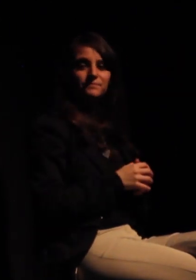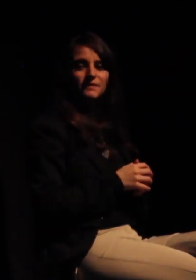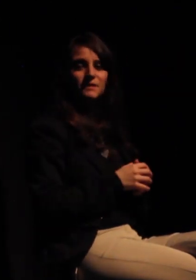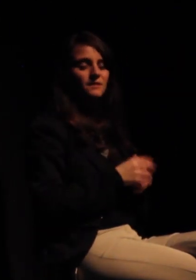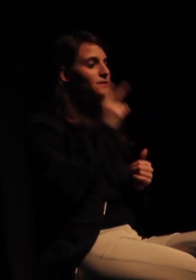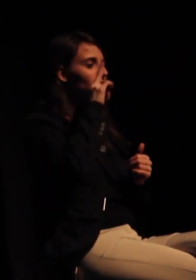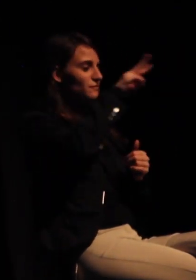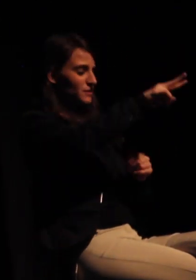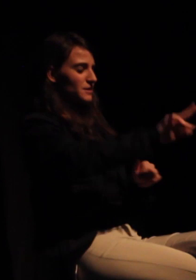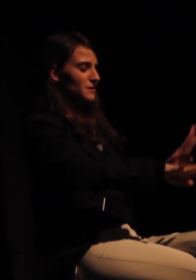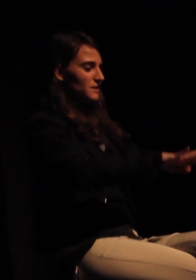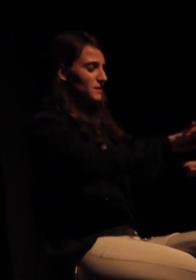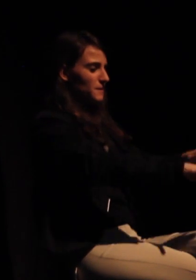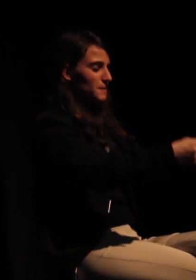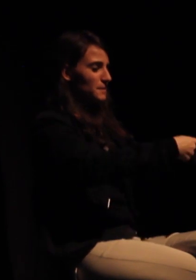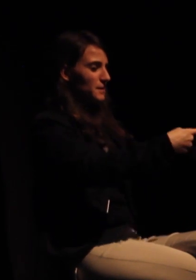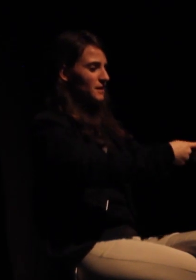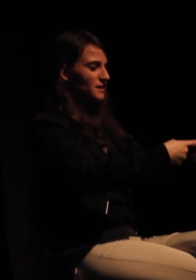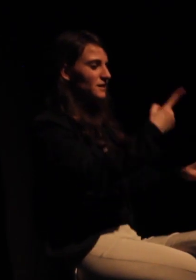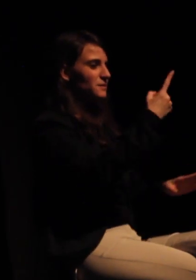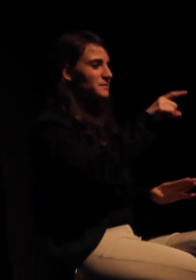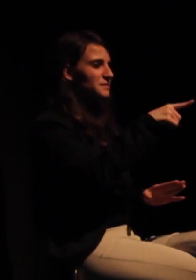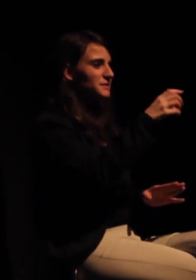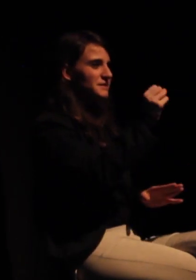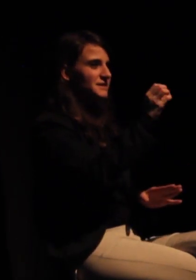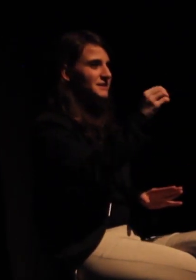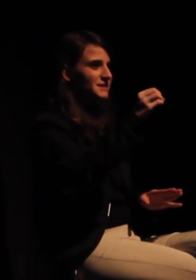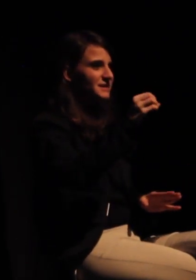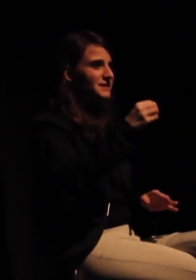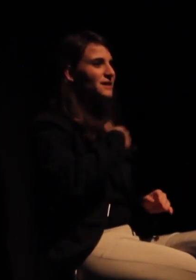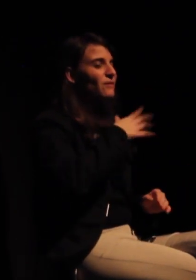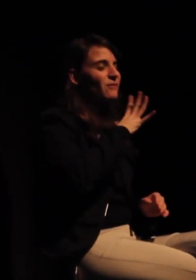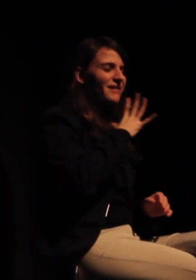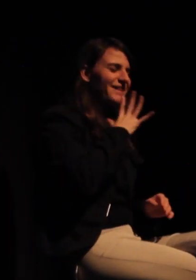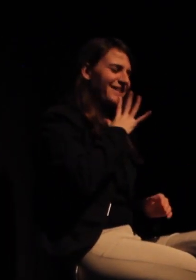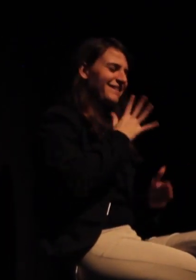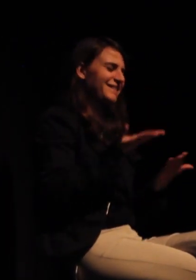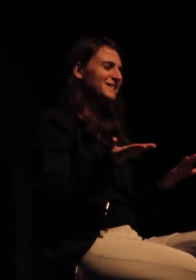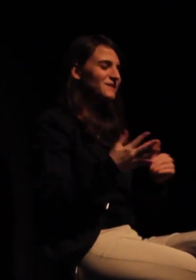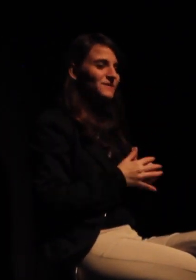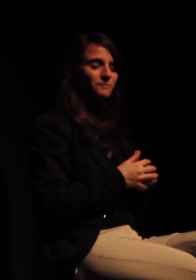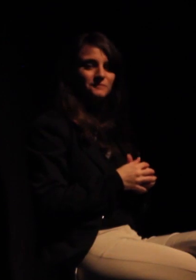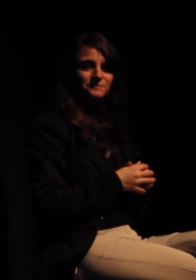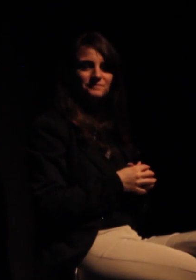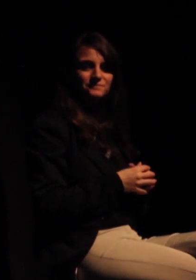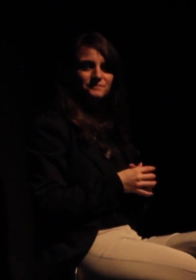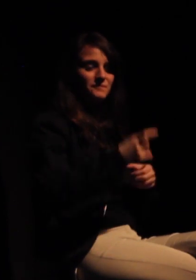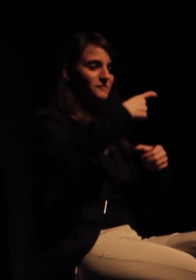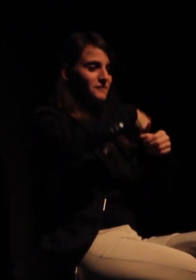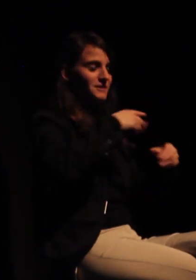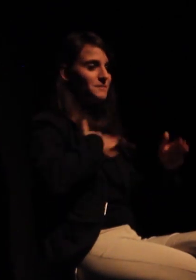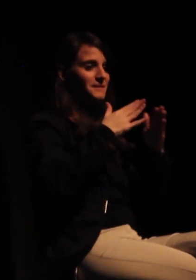olhei os pezinhos, que eu já vi mais de 1.600 vezes, eu tenho mais viagens do que muito comandante, e voltei para